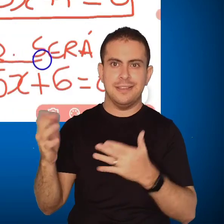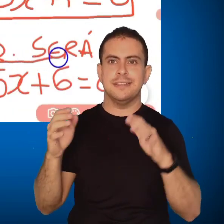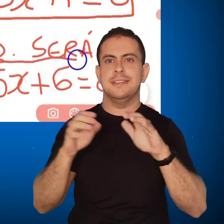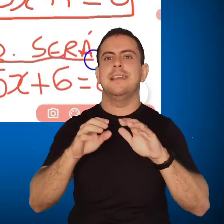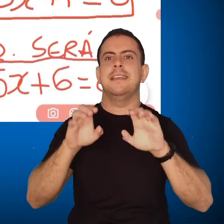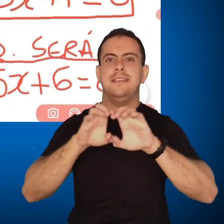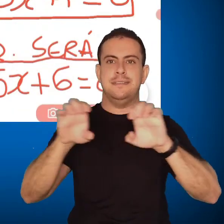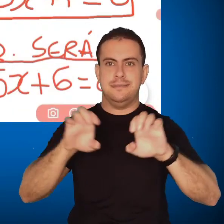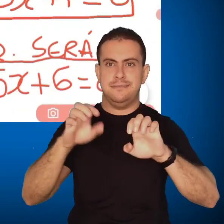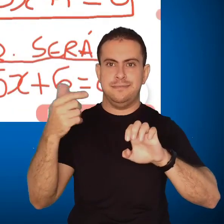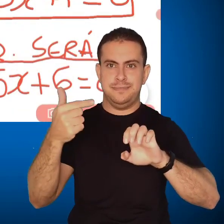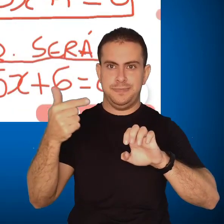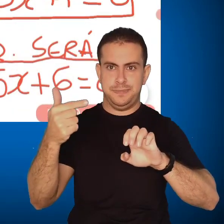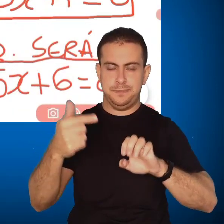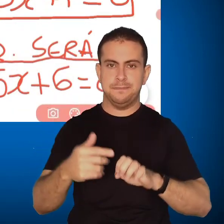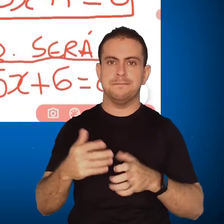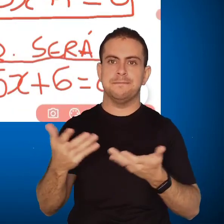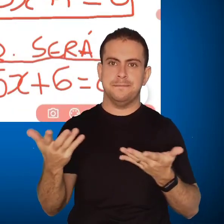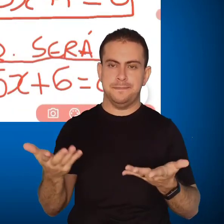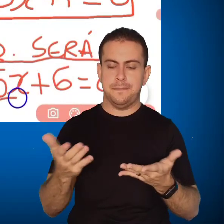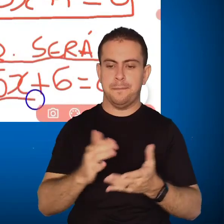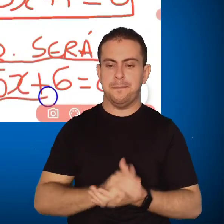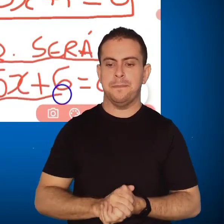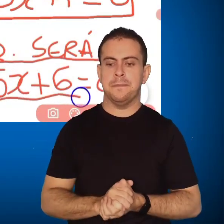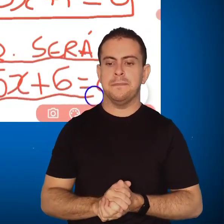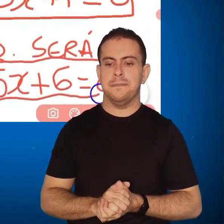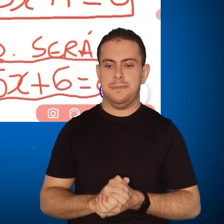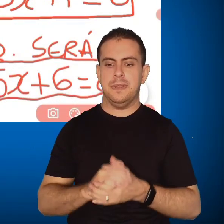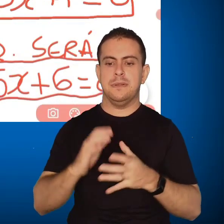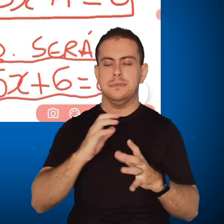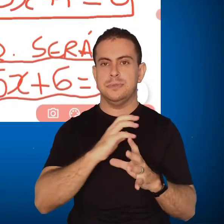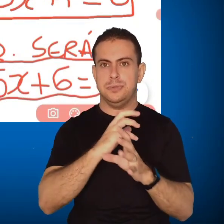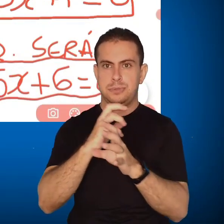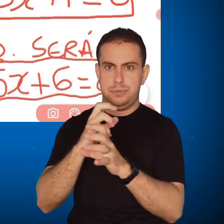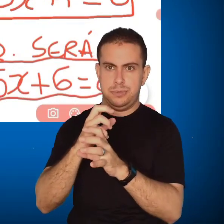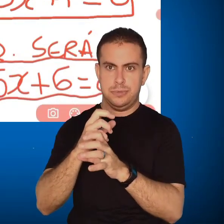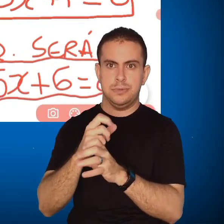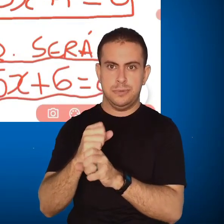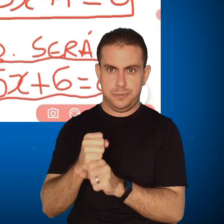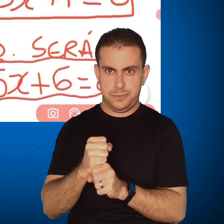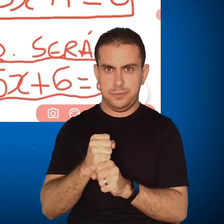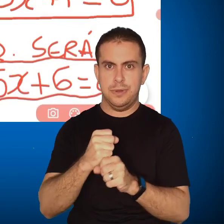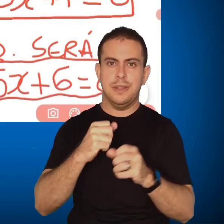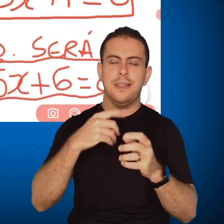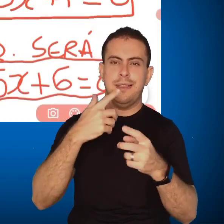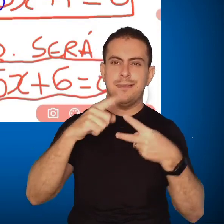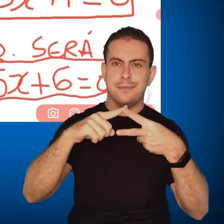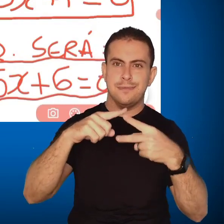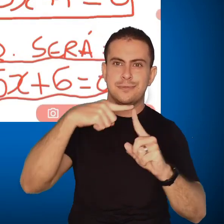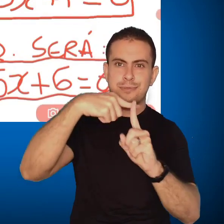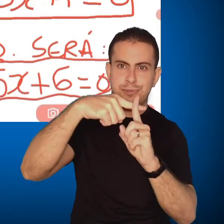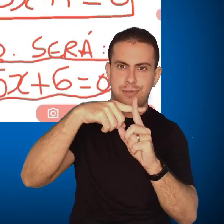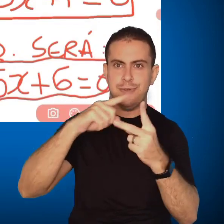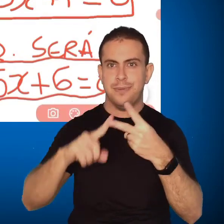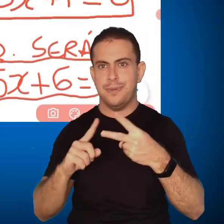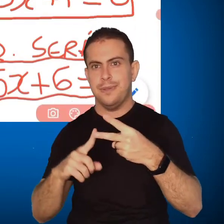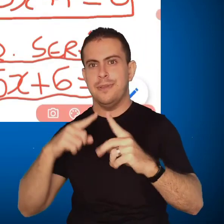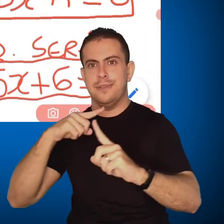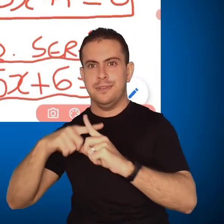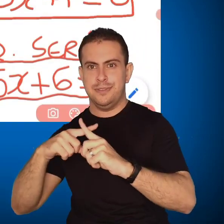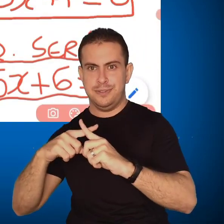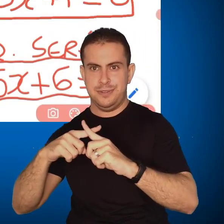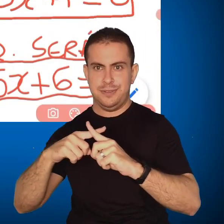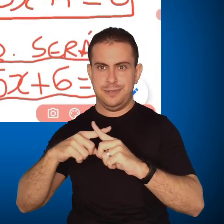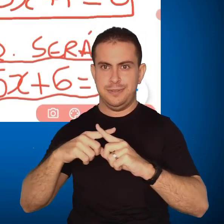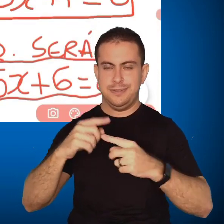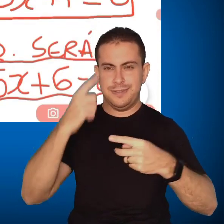né? Em função da soma e do produto das raízes. X ao quadrado, ó, menos sx mais p